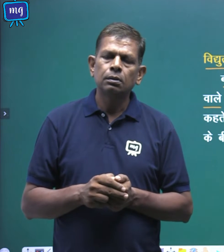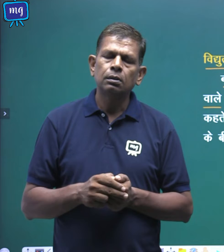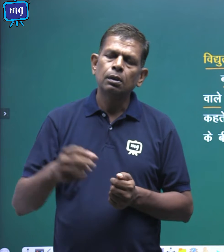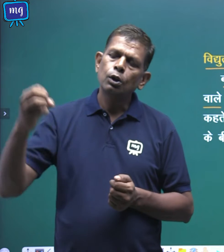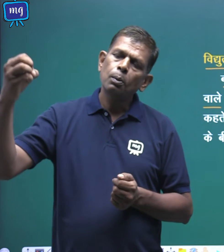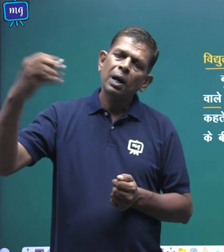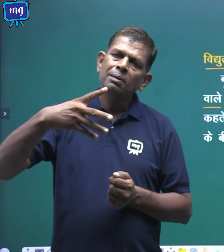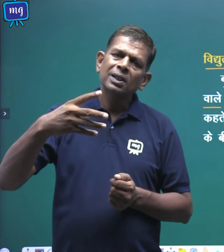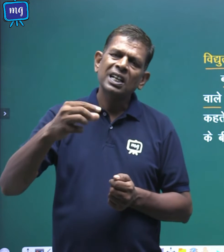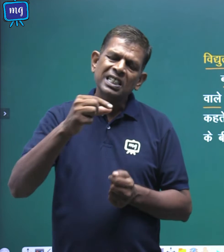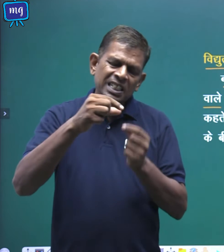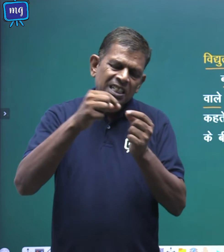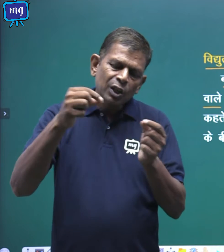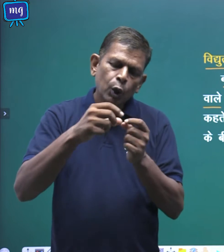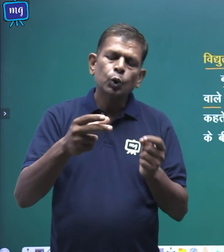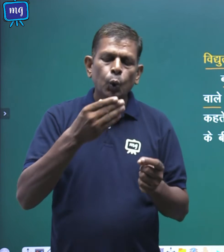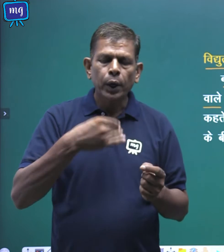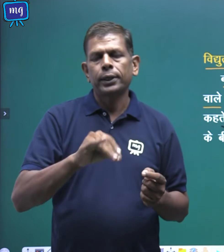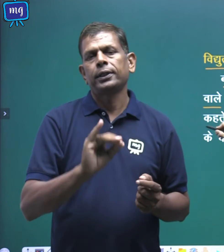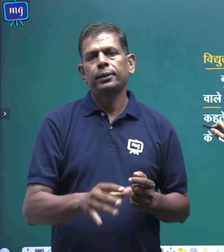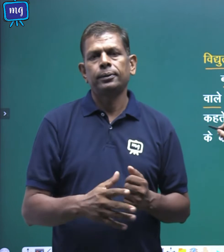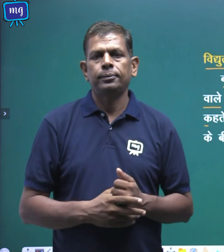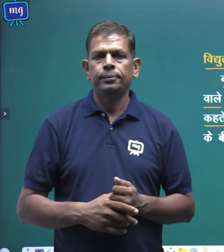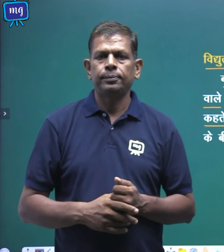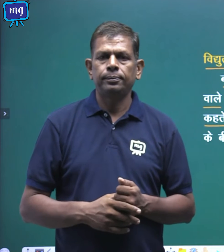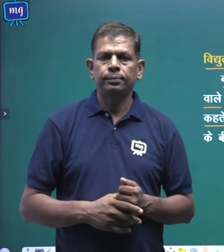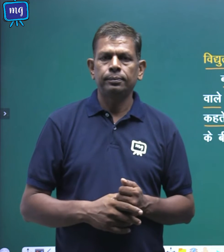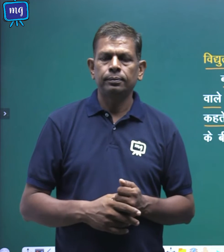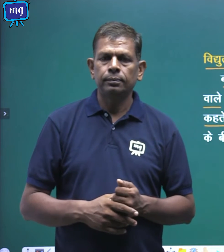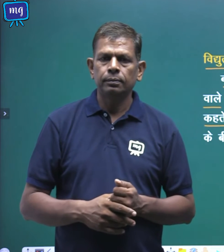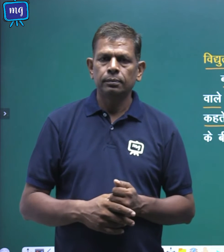बल्ब का तंतु कहते हैं।